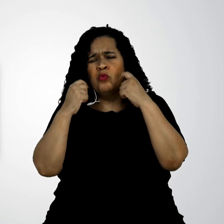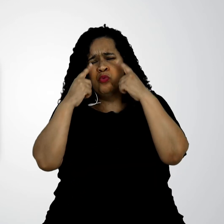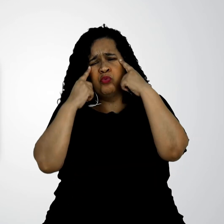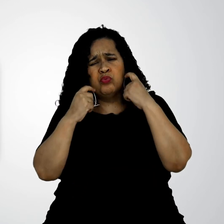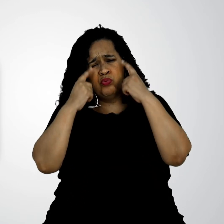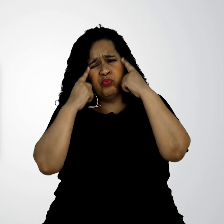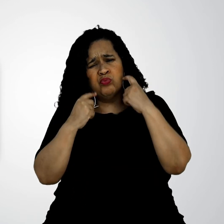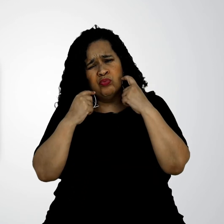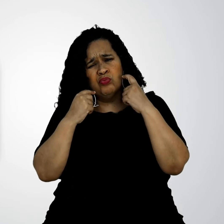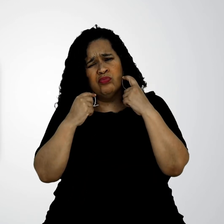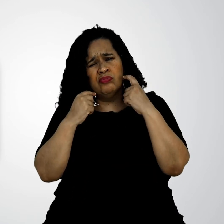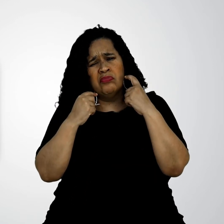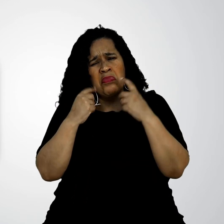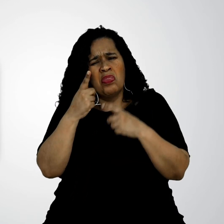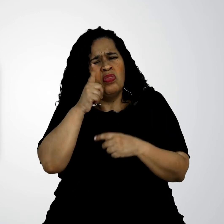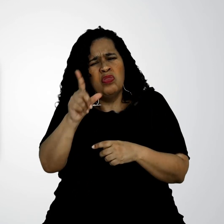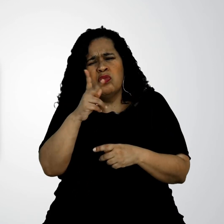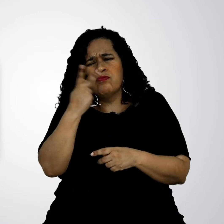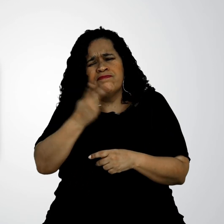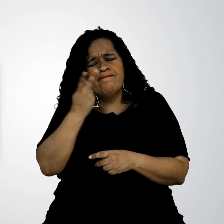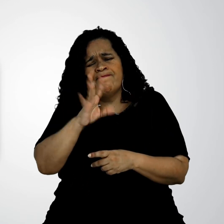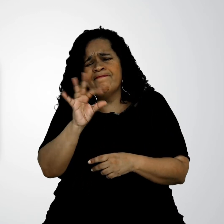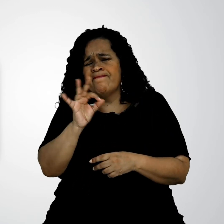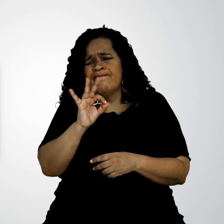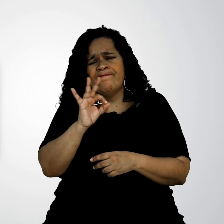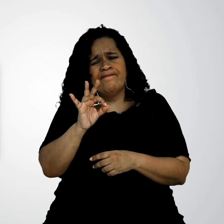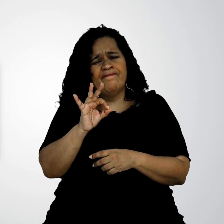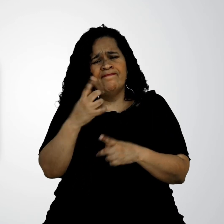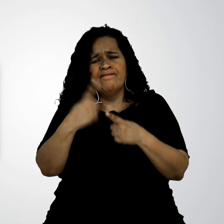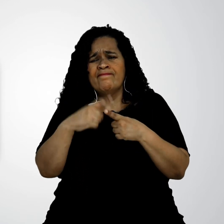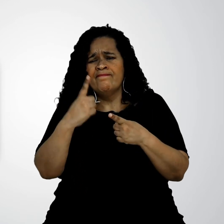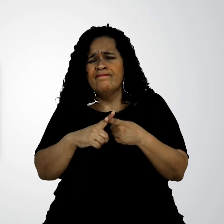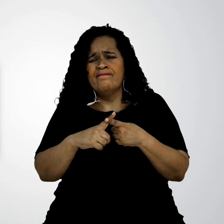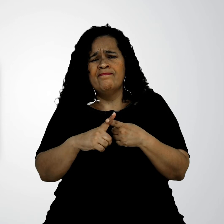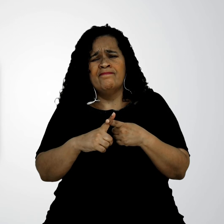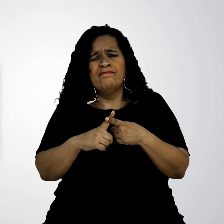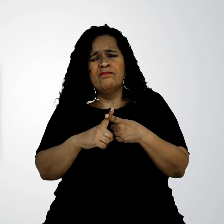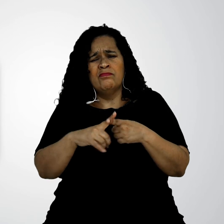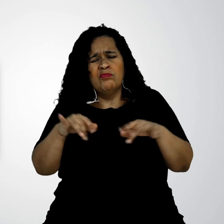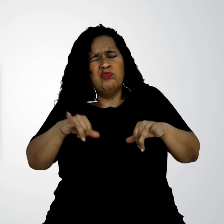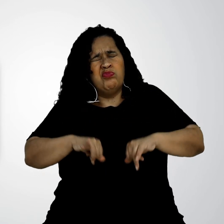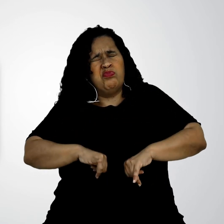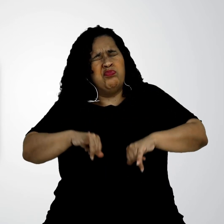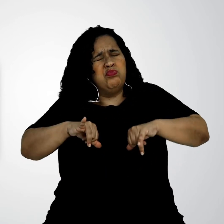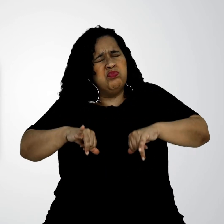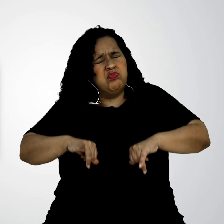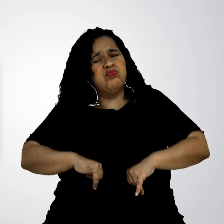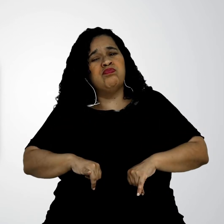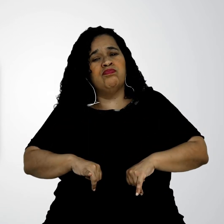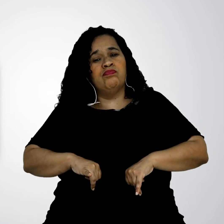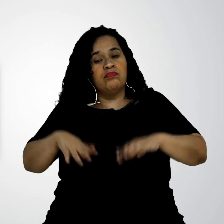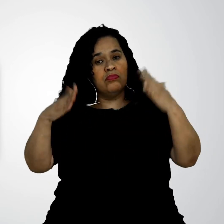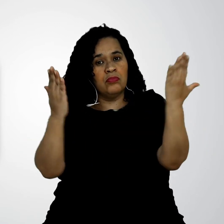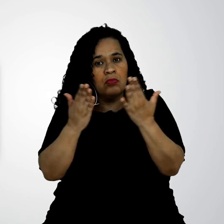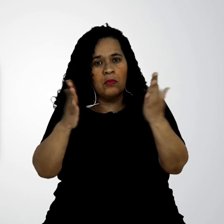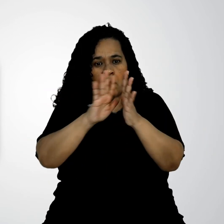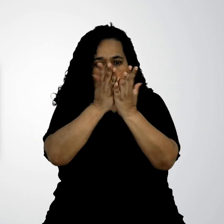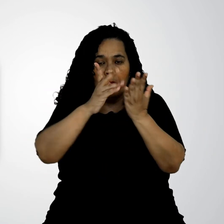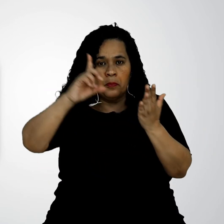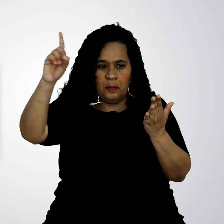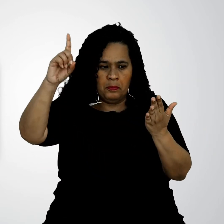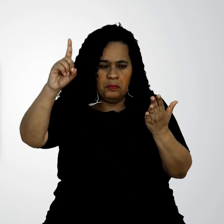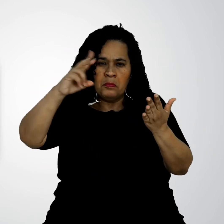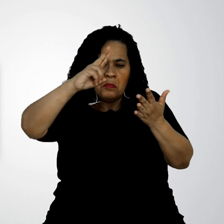drama, né? O compartilhar do drama, né? E quando a gente olha para o padrão da Escritura, e eu acho que é